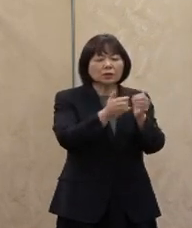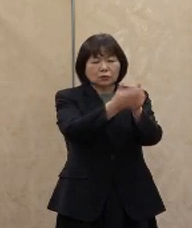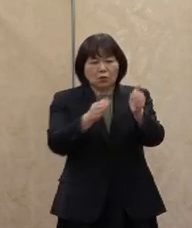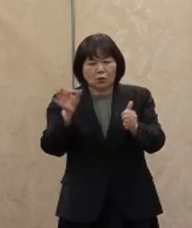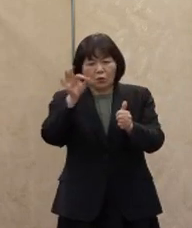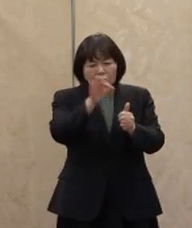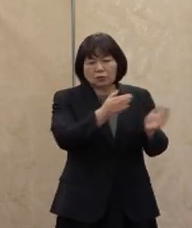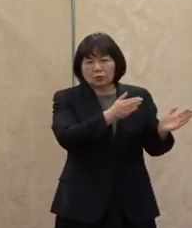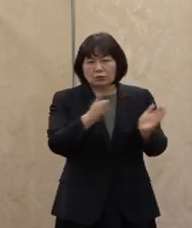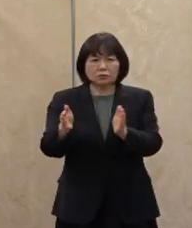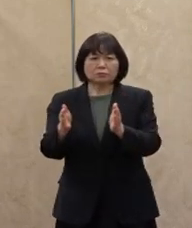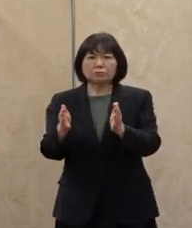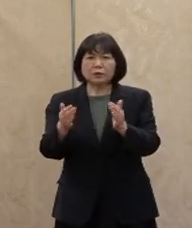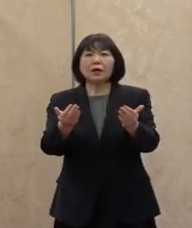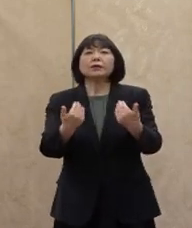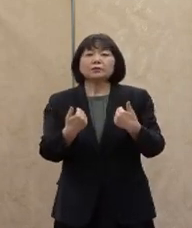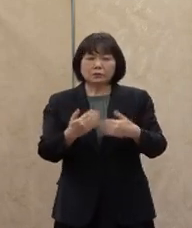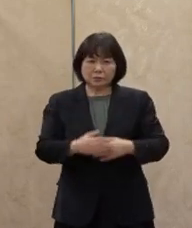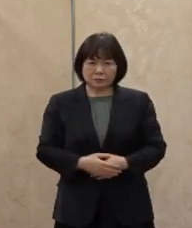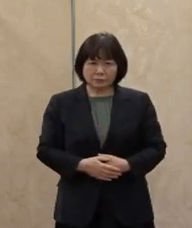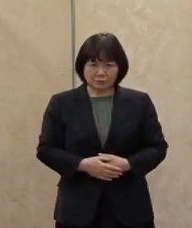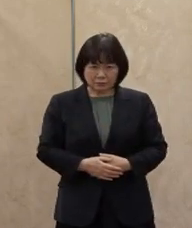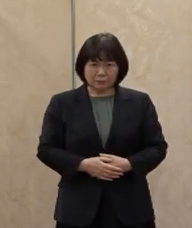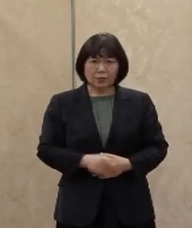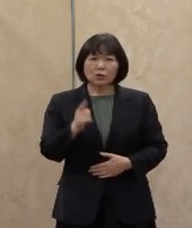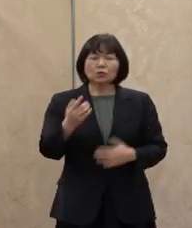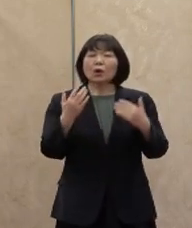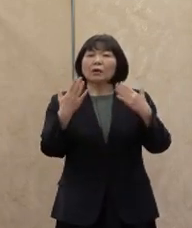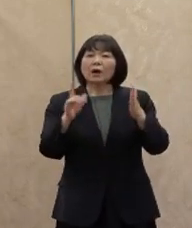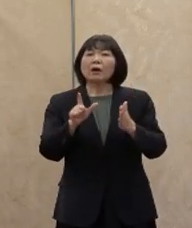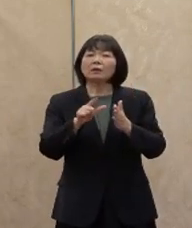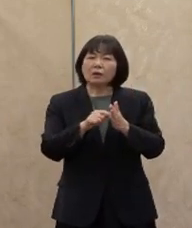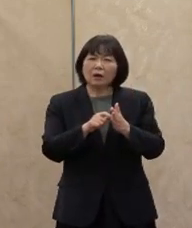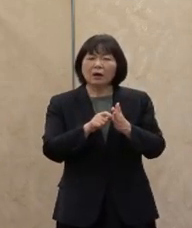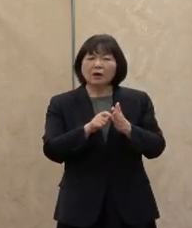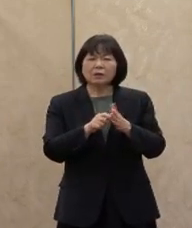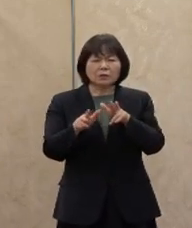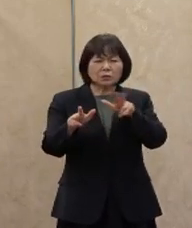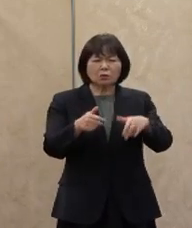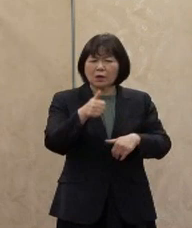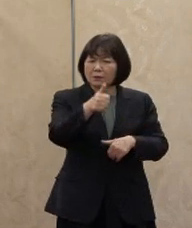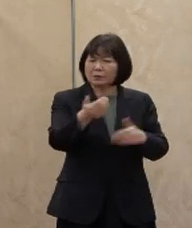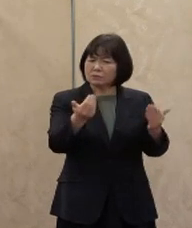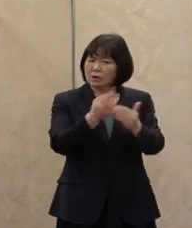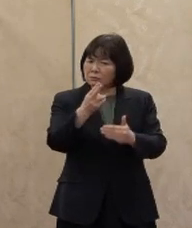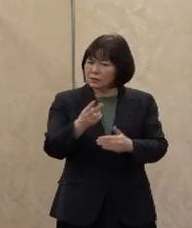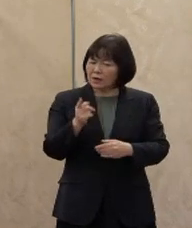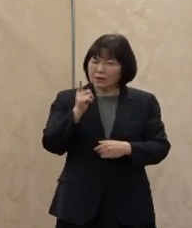っていうのを準備してなかったら、それは別にもともと今回行政罰になるみたいですけど、